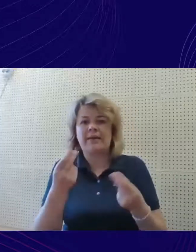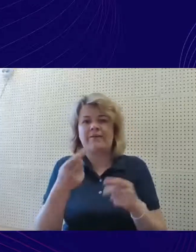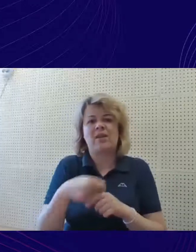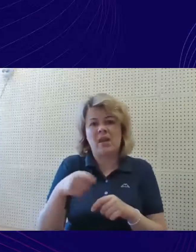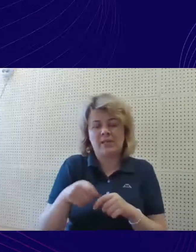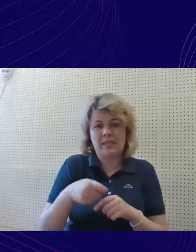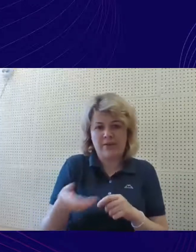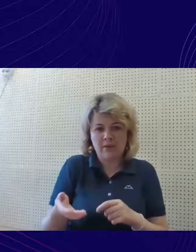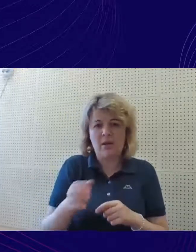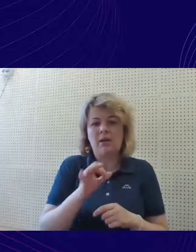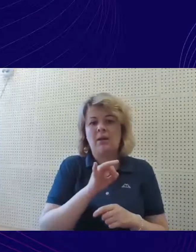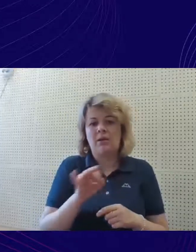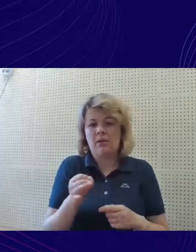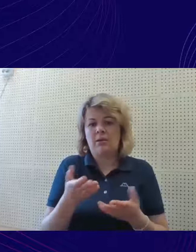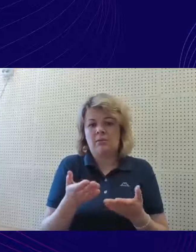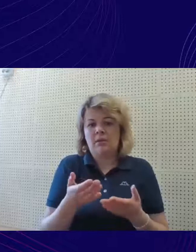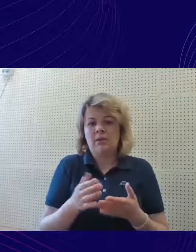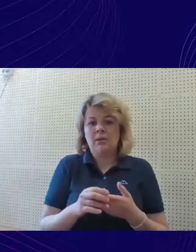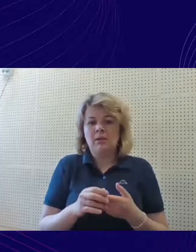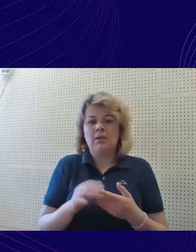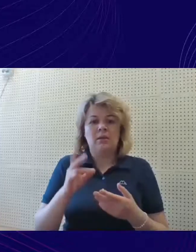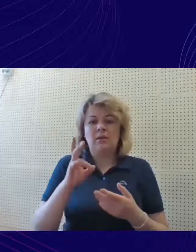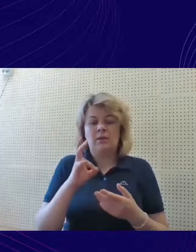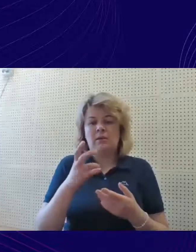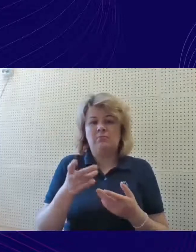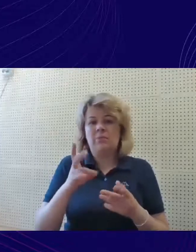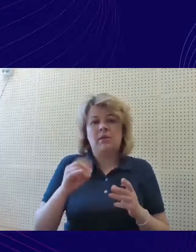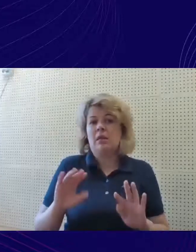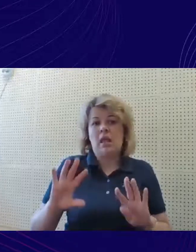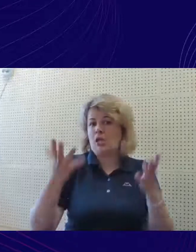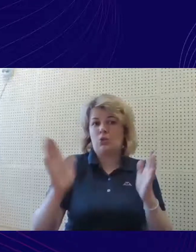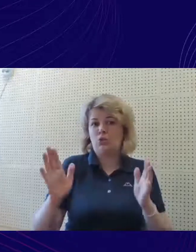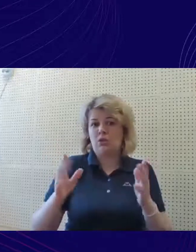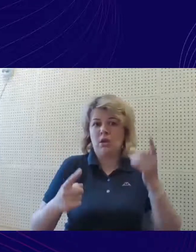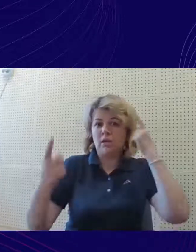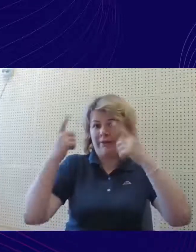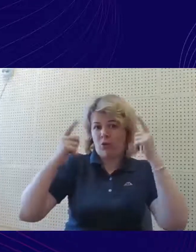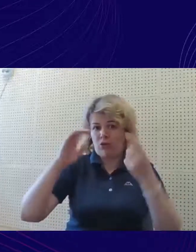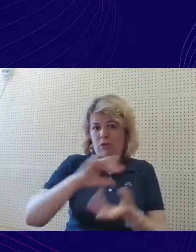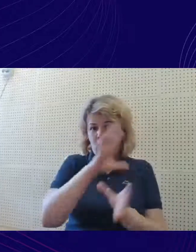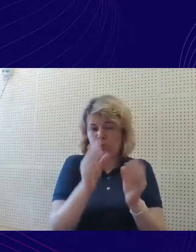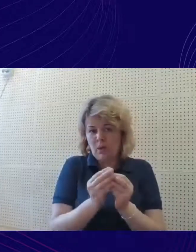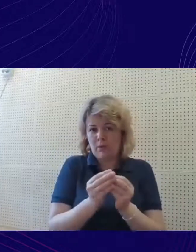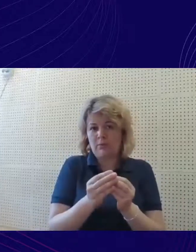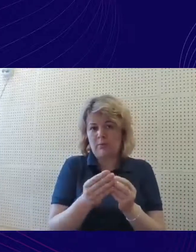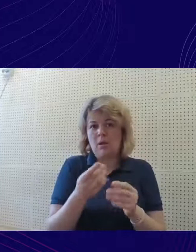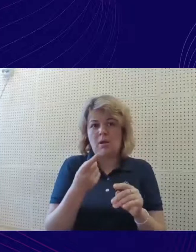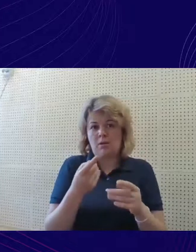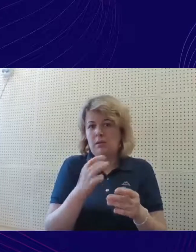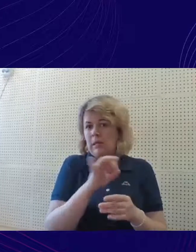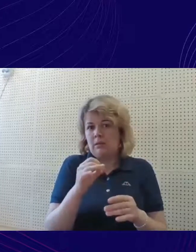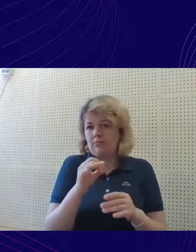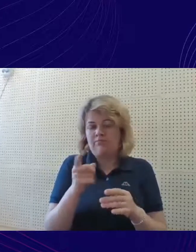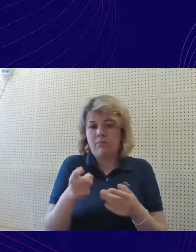не случившийся какой-то творческий результат, не приведший к чему-то вот грандиозному.